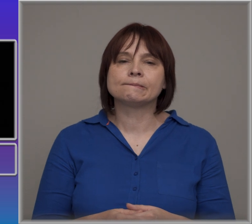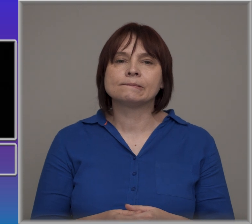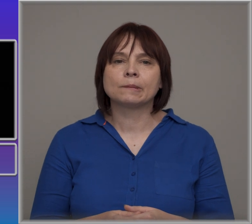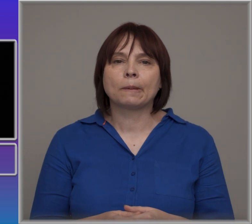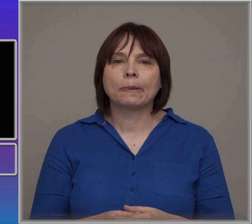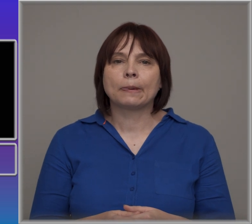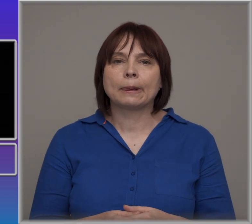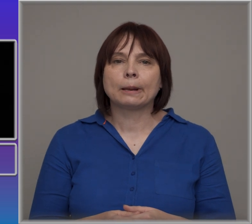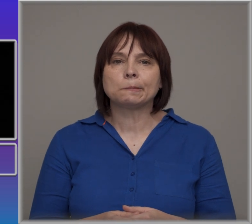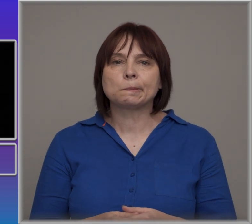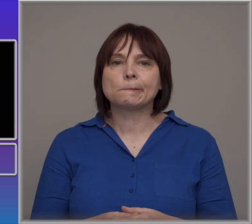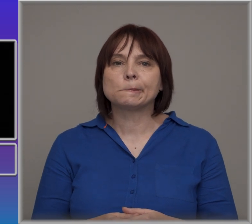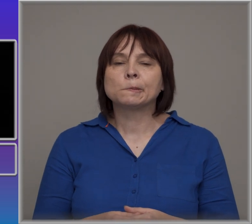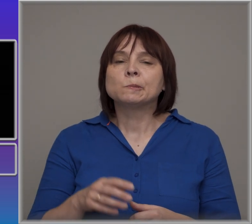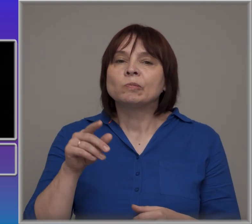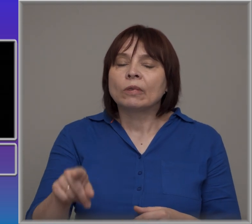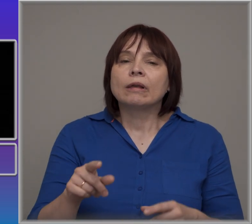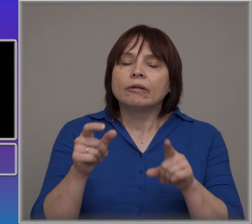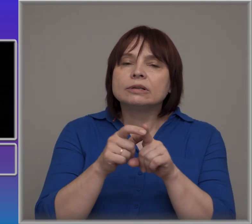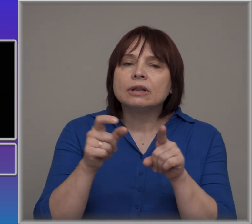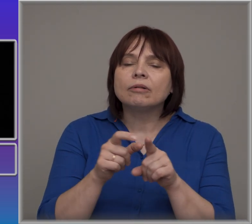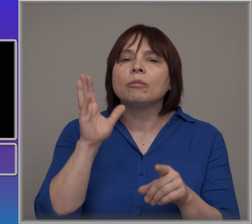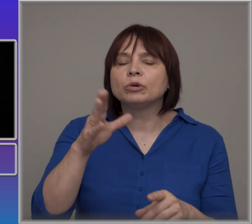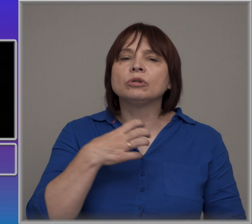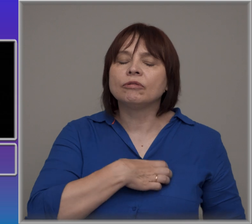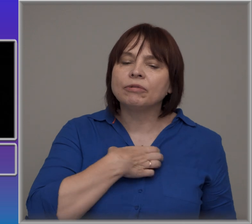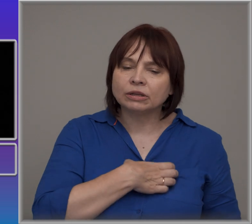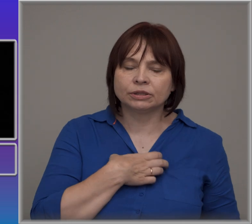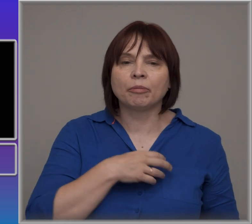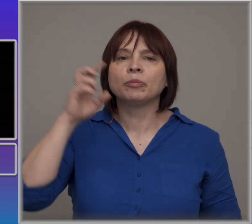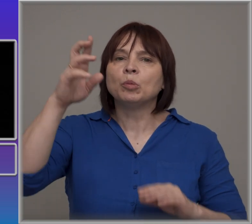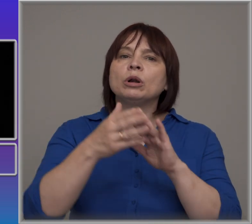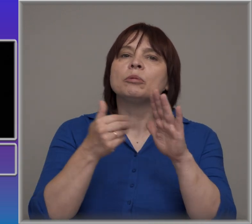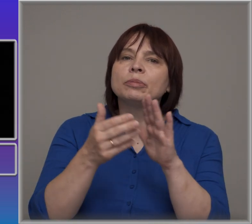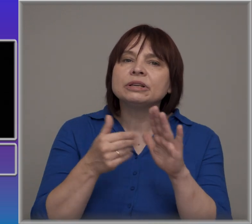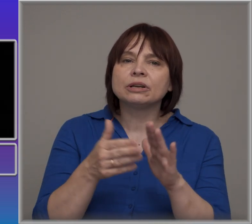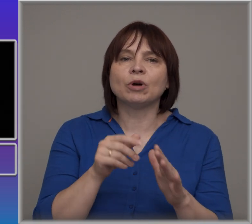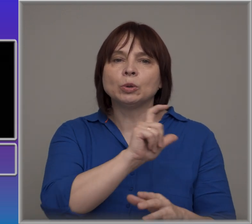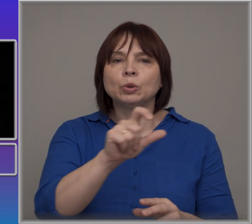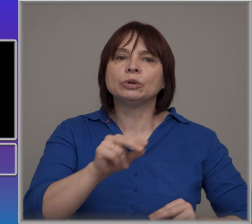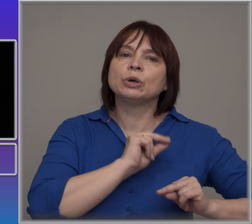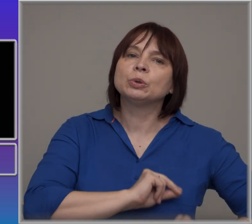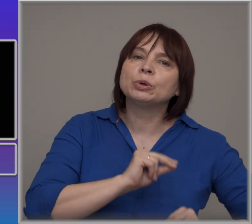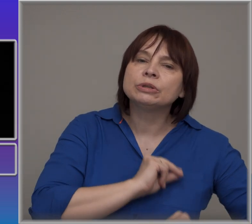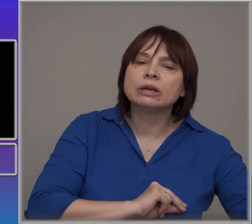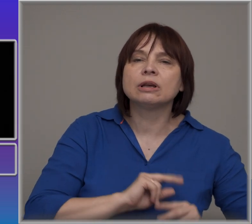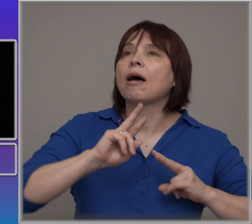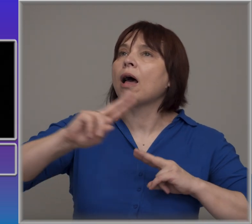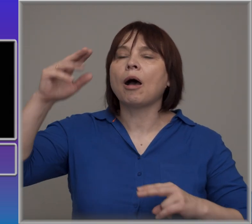через работу. Бог созидает этот мир через работы обыкновенных людей.